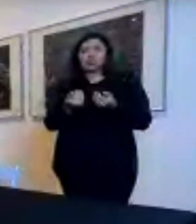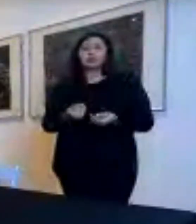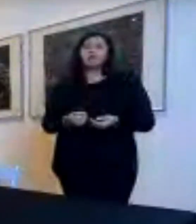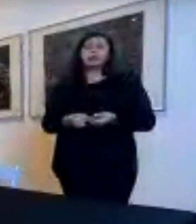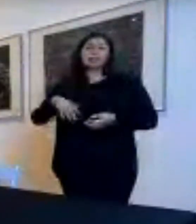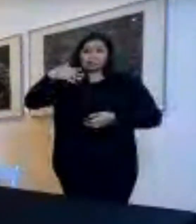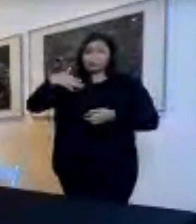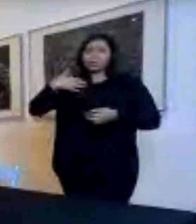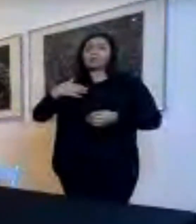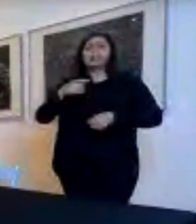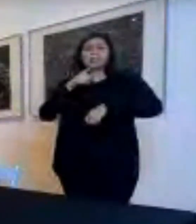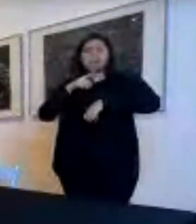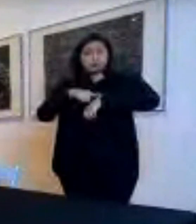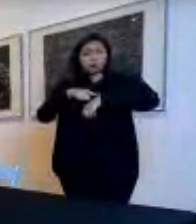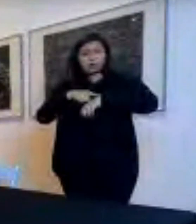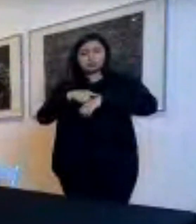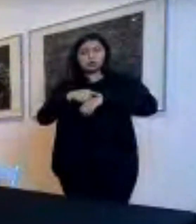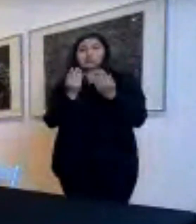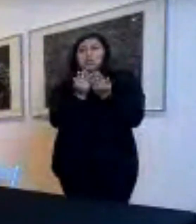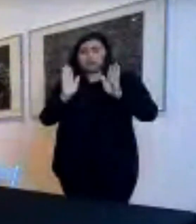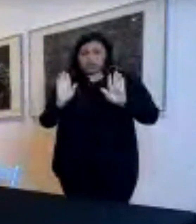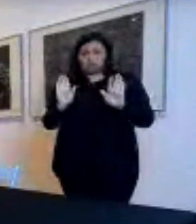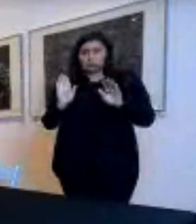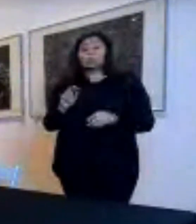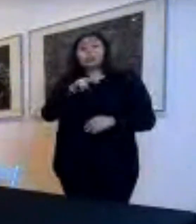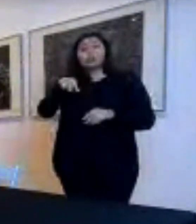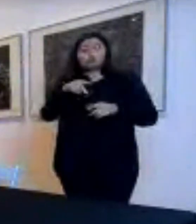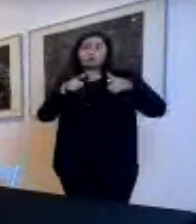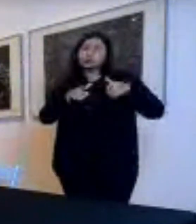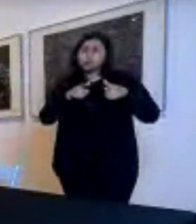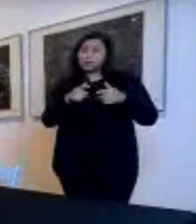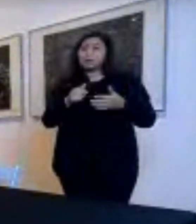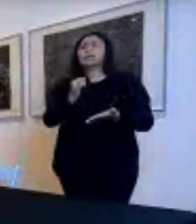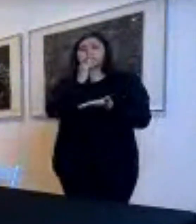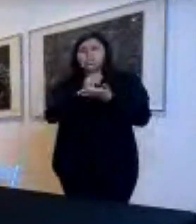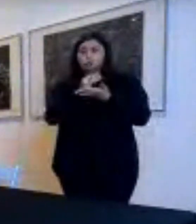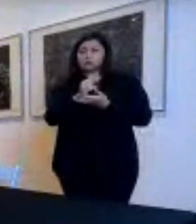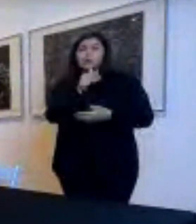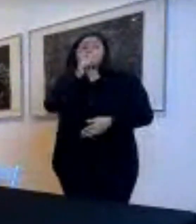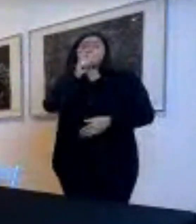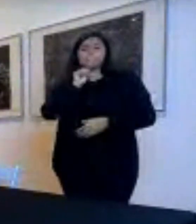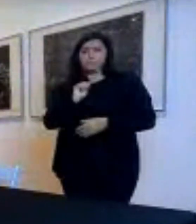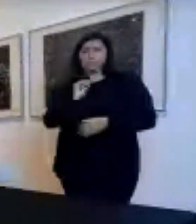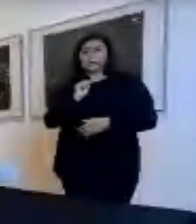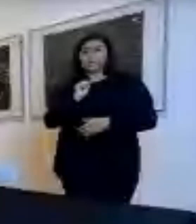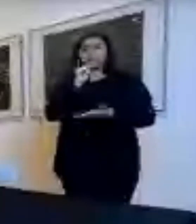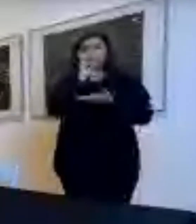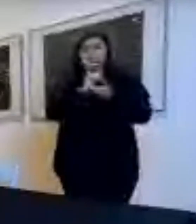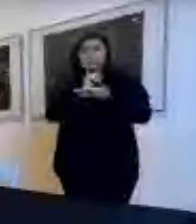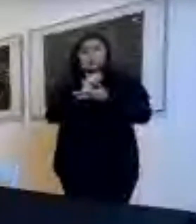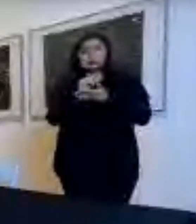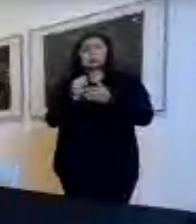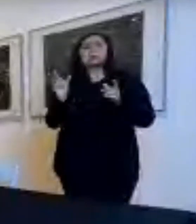Nosotros tenemos la suerte de ser una institución privada y ser una institución pequeña. Entonces, el término